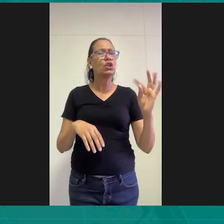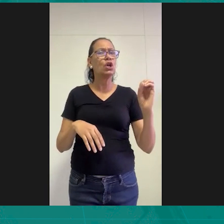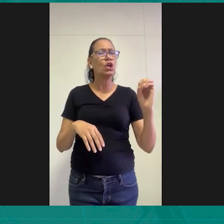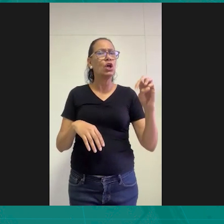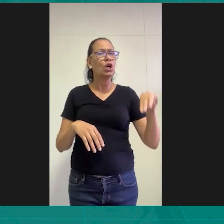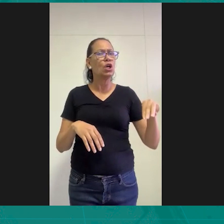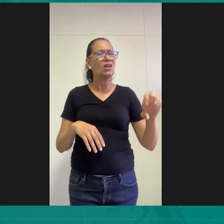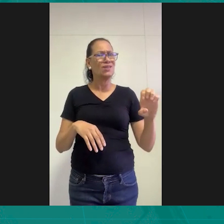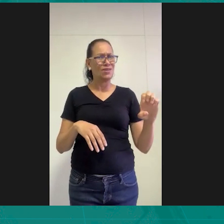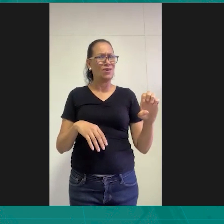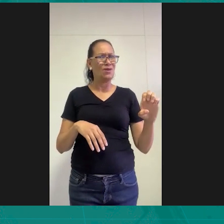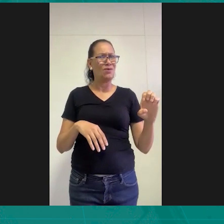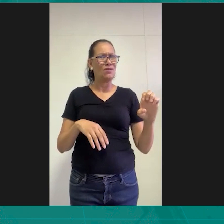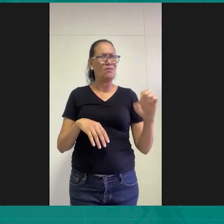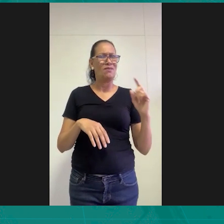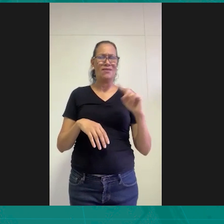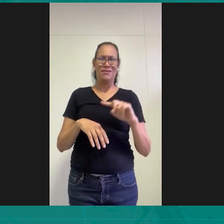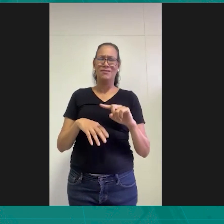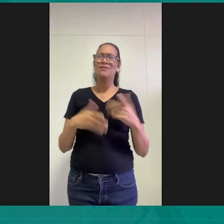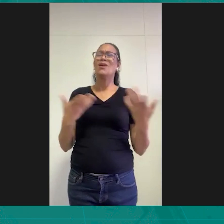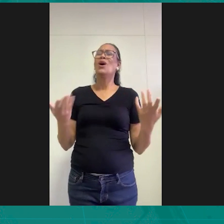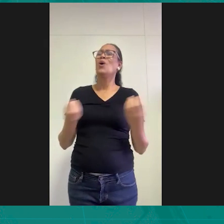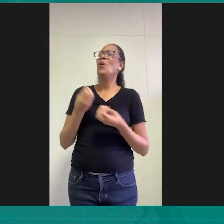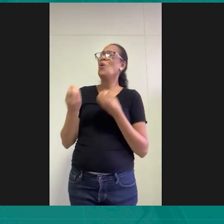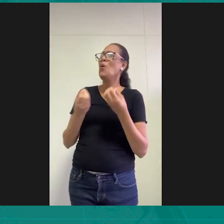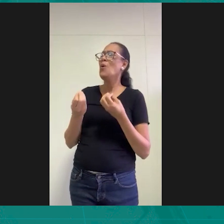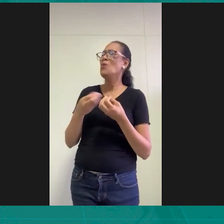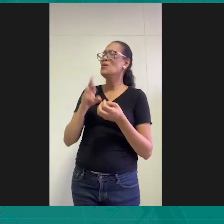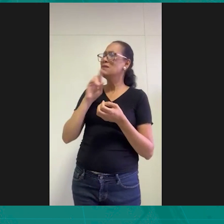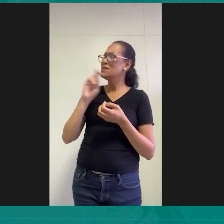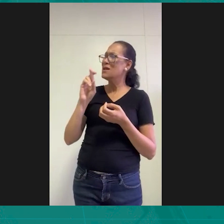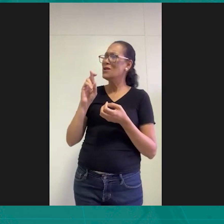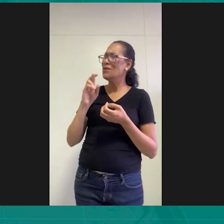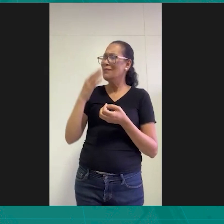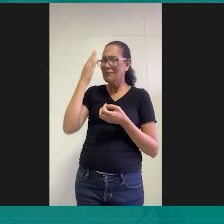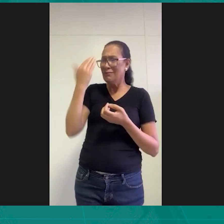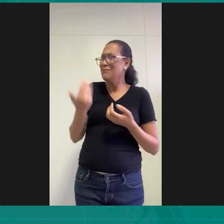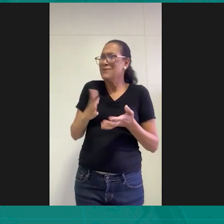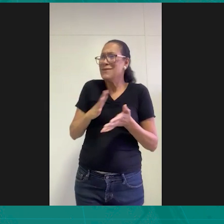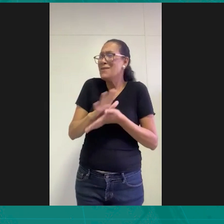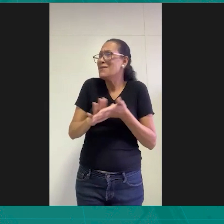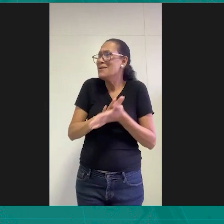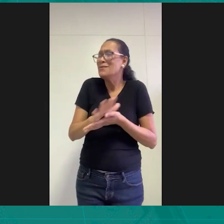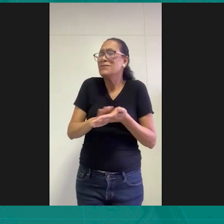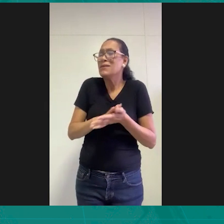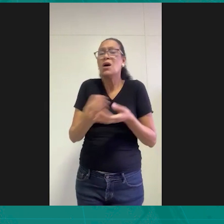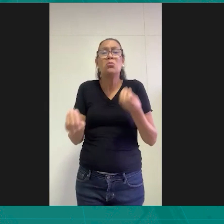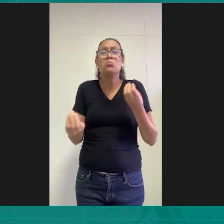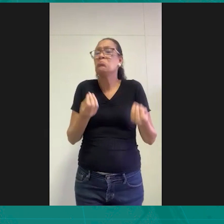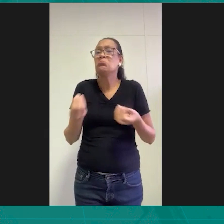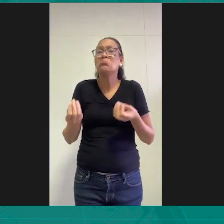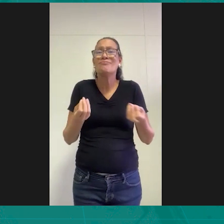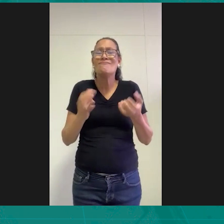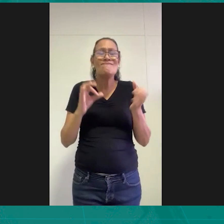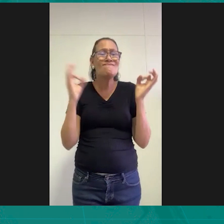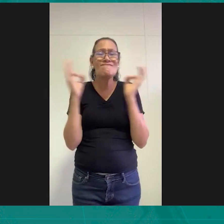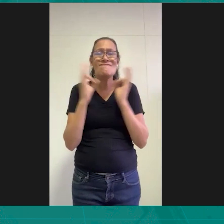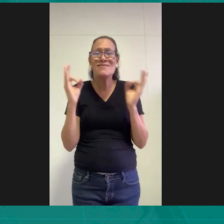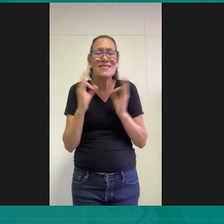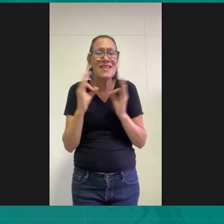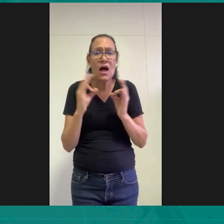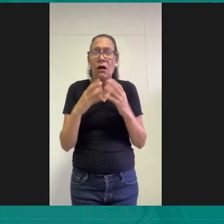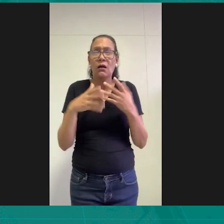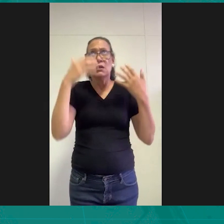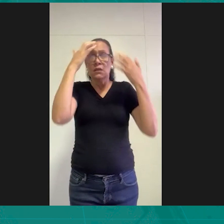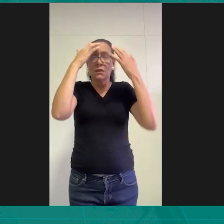onde vais? Como saber o caminho? Né? Então, irmãos, eles estavam totalmente por fora, eles estavam atordoados,